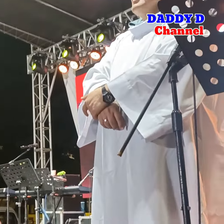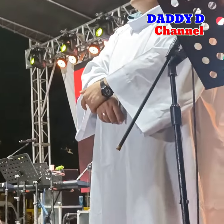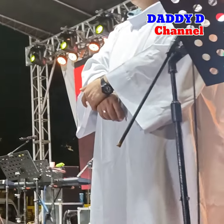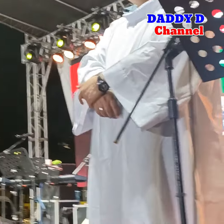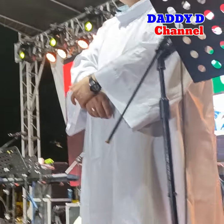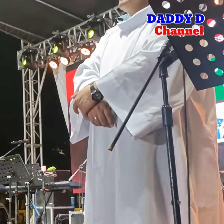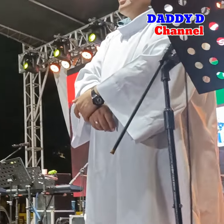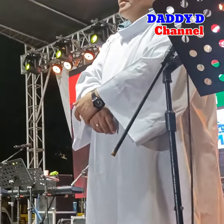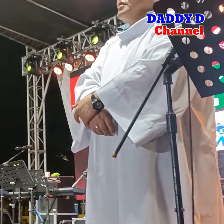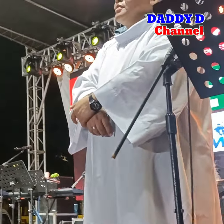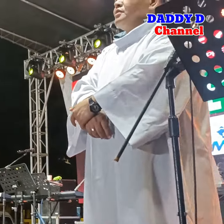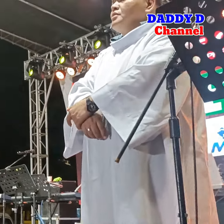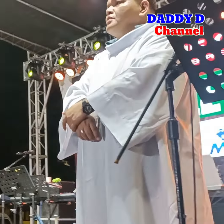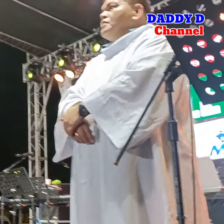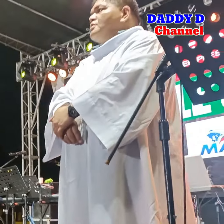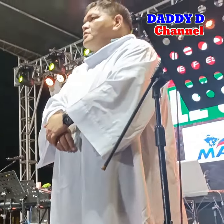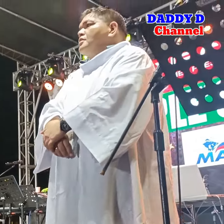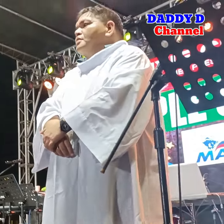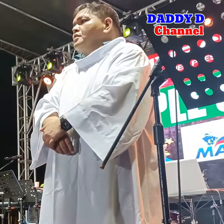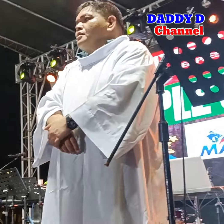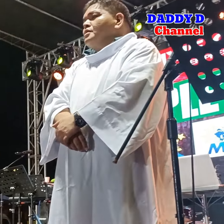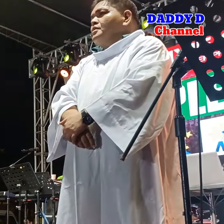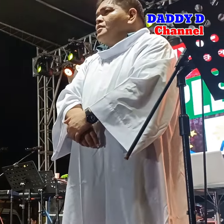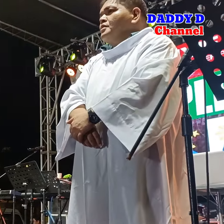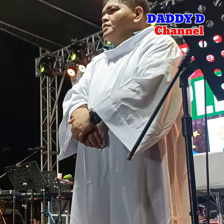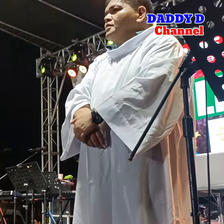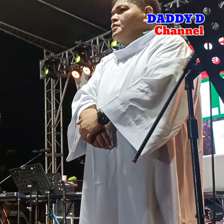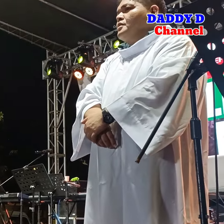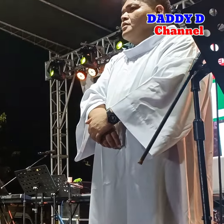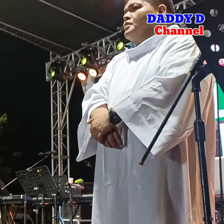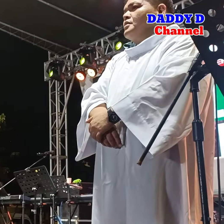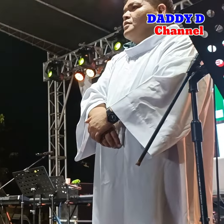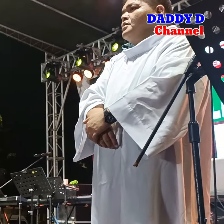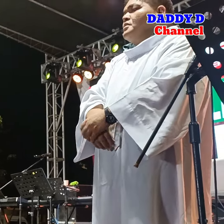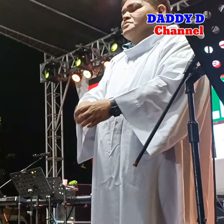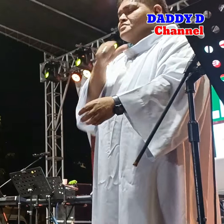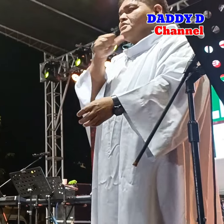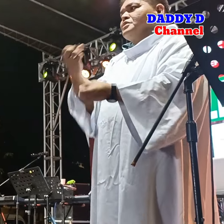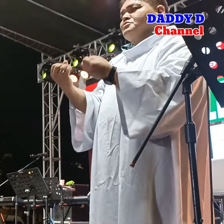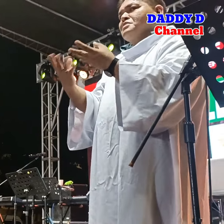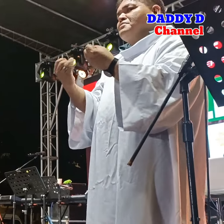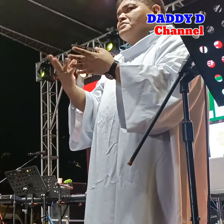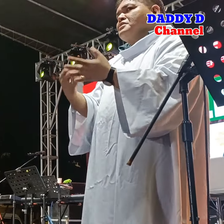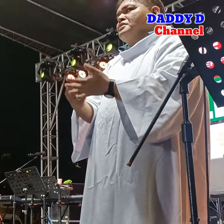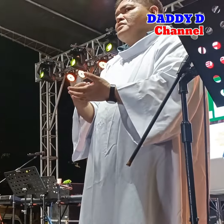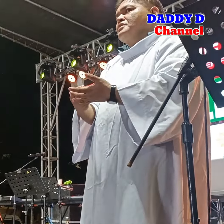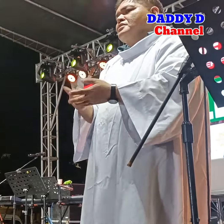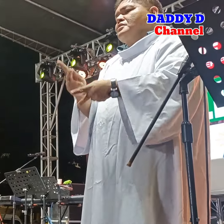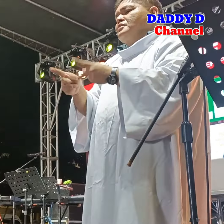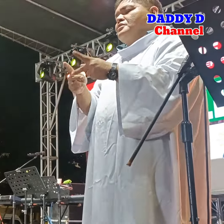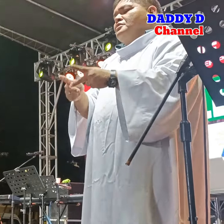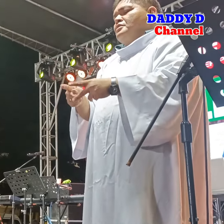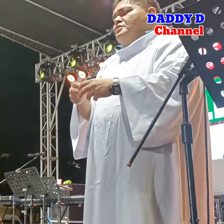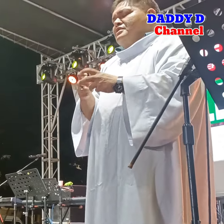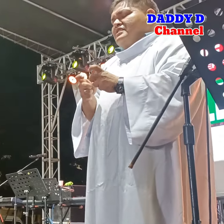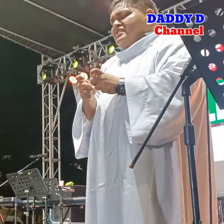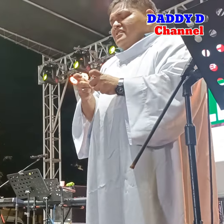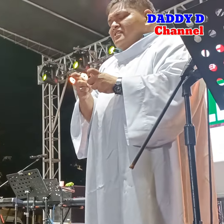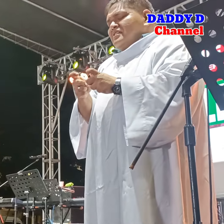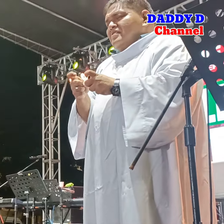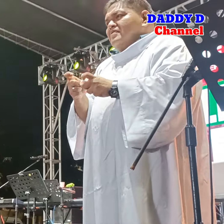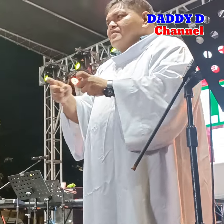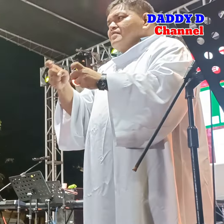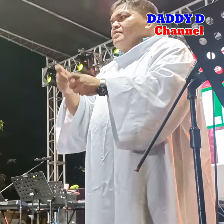Sama nyo na dito sa susunod. Hindi lang po dapat dumami tayo. Pipilitin natin